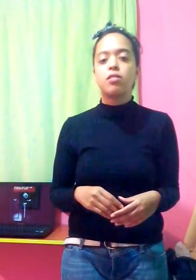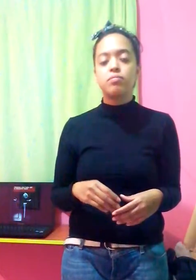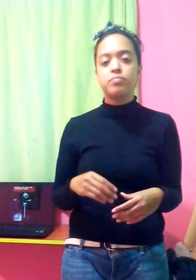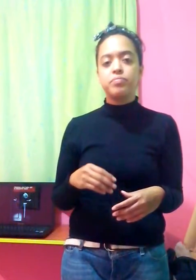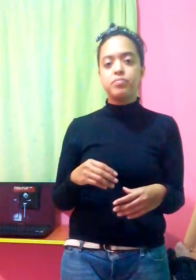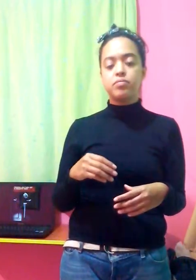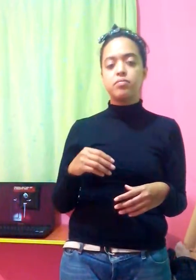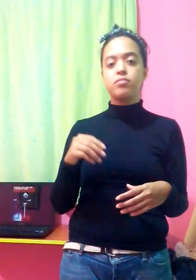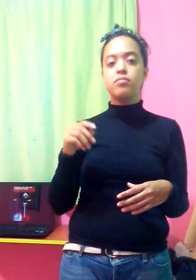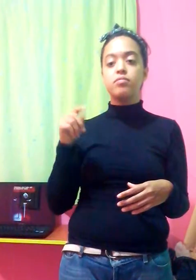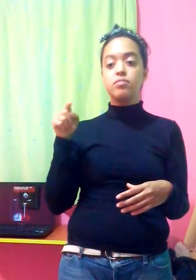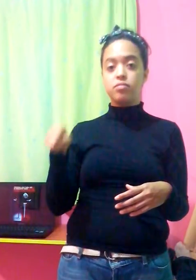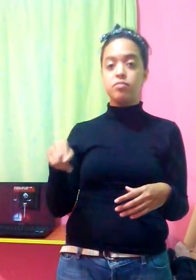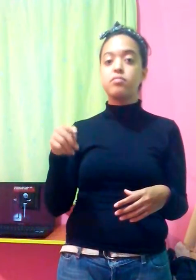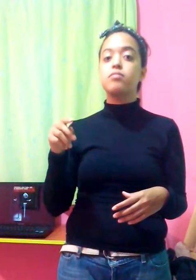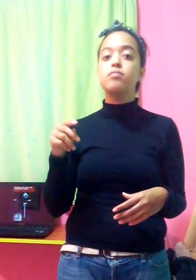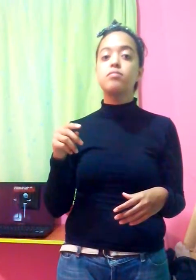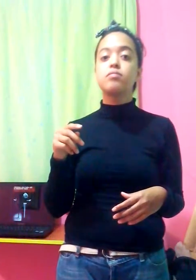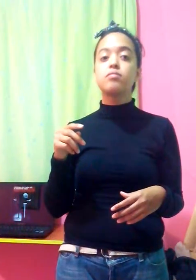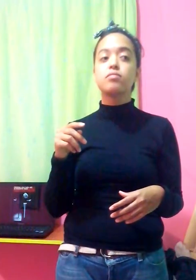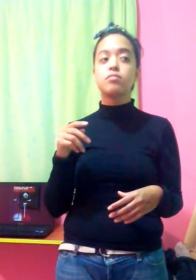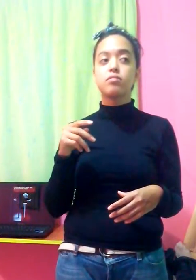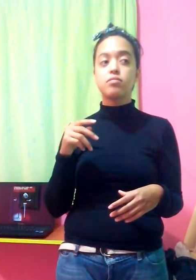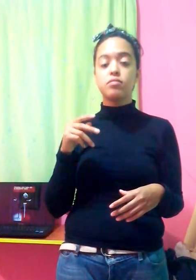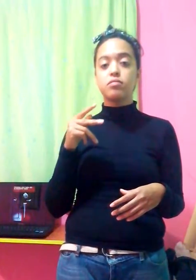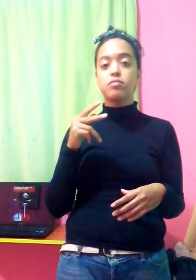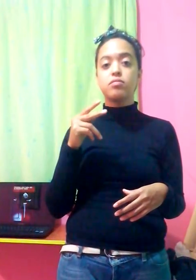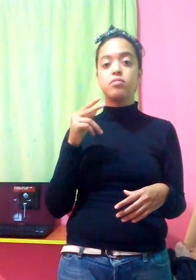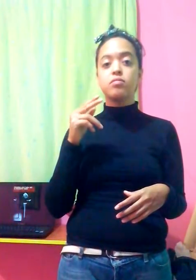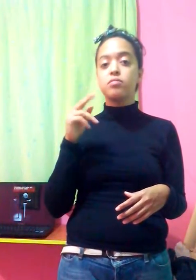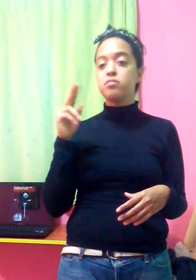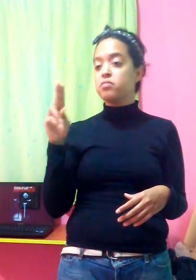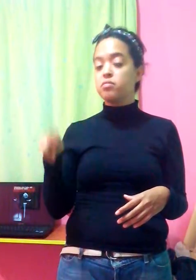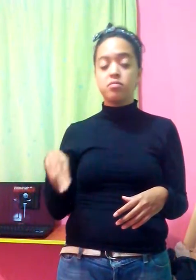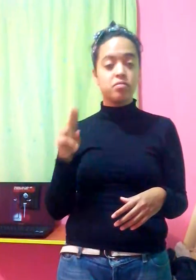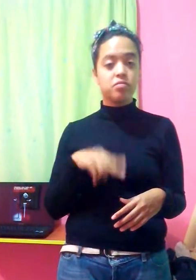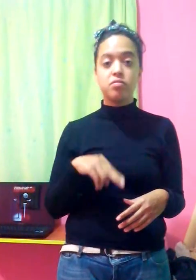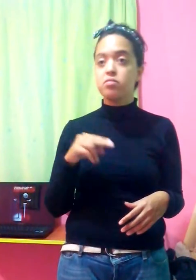razón por la cual, señora, ese santo varón nunca encuentra las cosas.